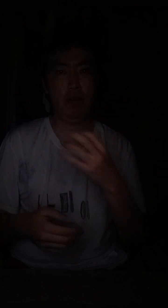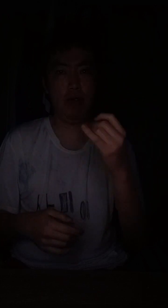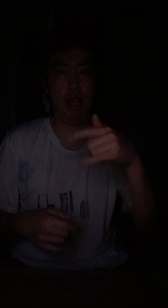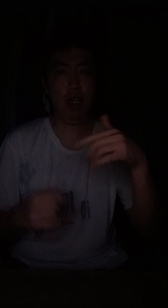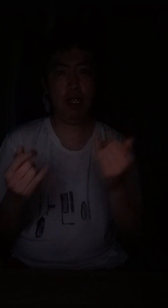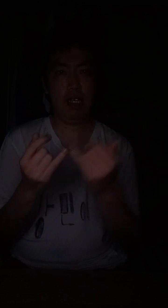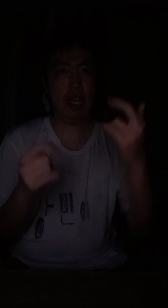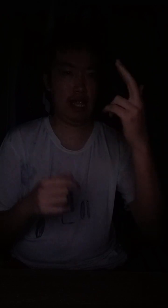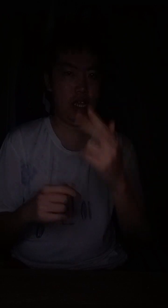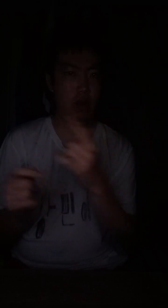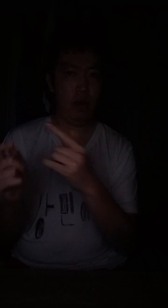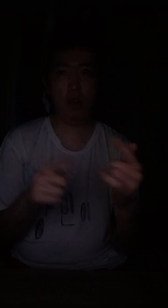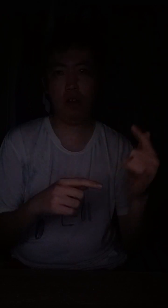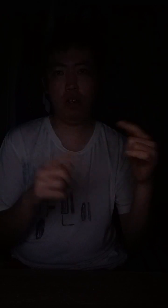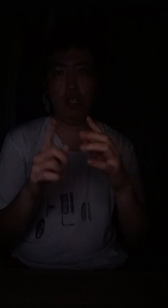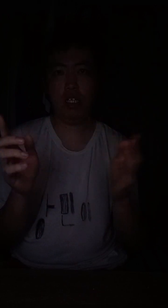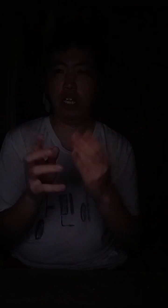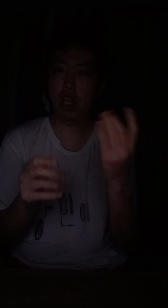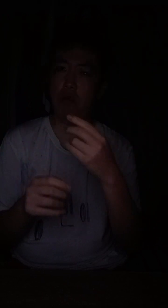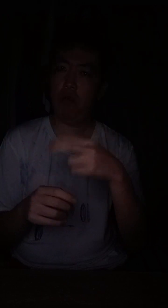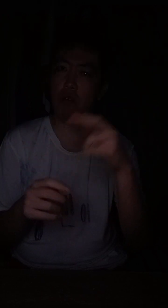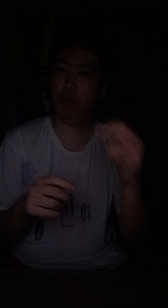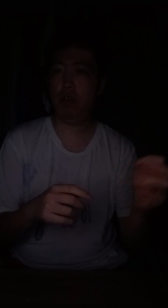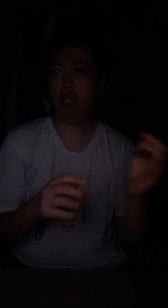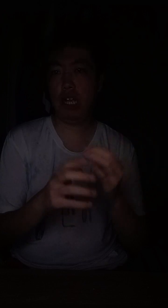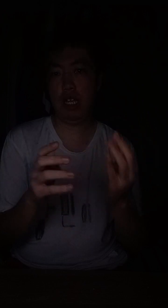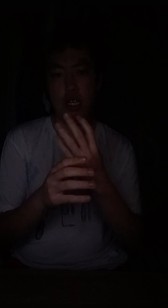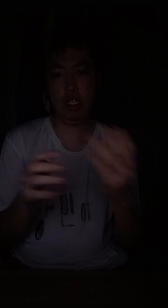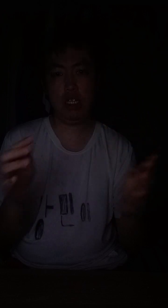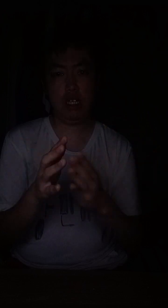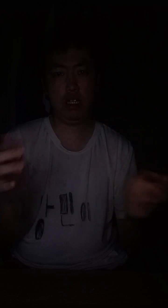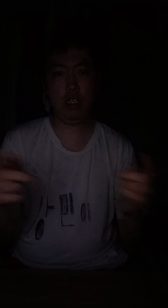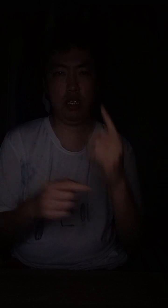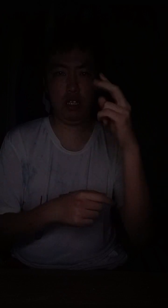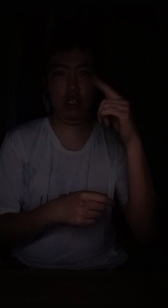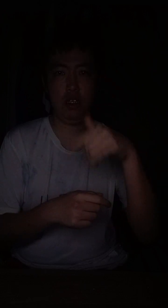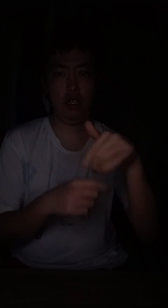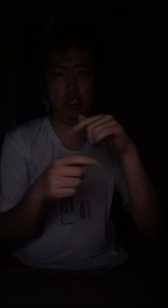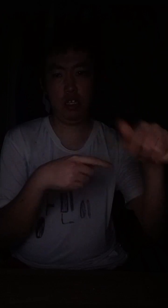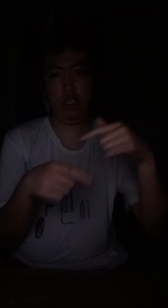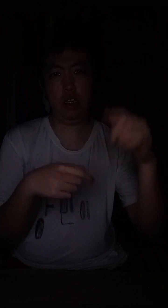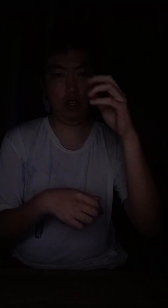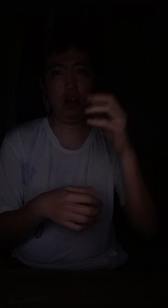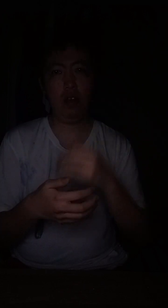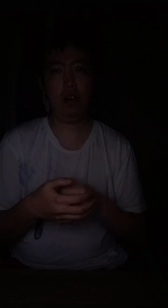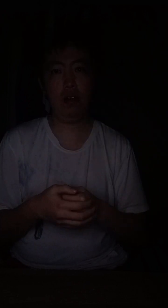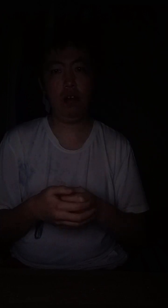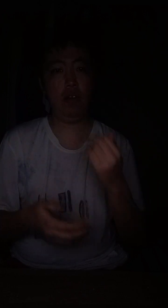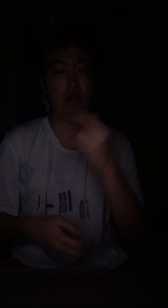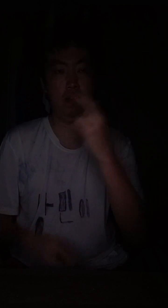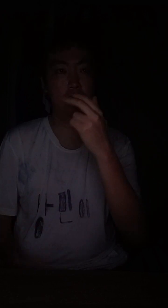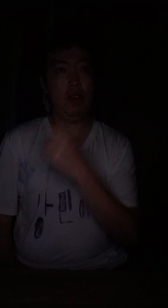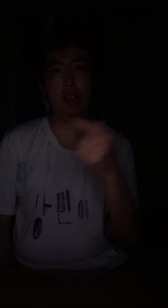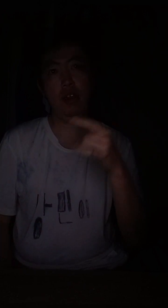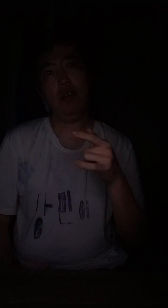대한 인사청문회를 지난 18일부터 사흘간 실시했습니다. 이례적으로 길었던 인사청문회였지만